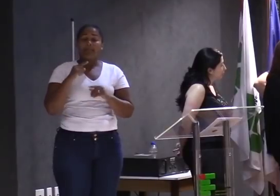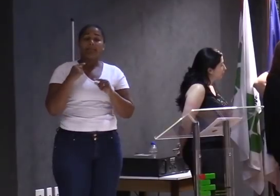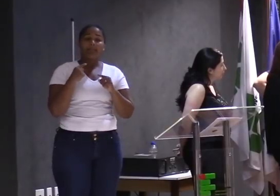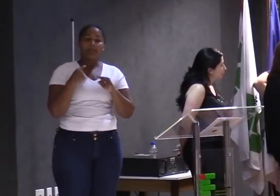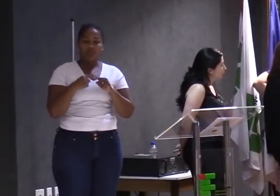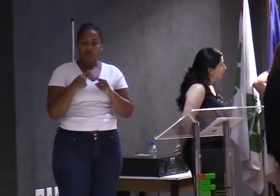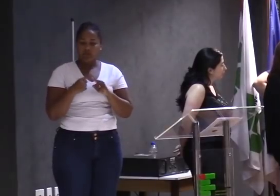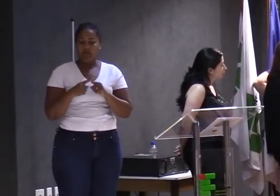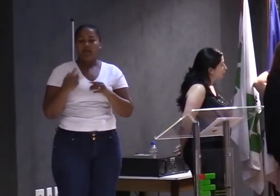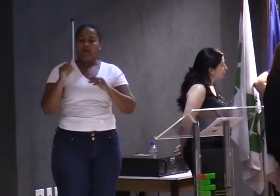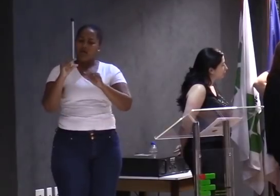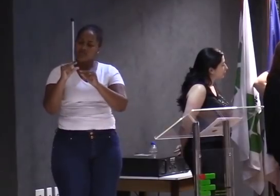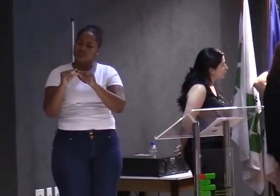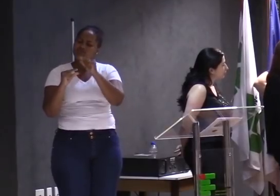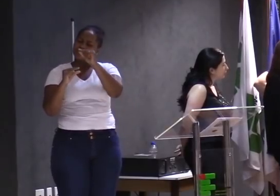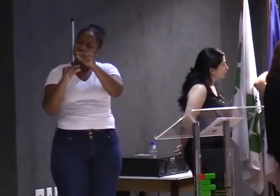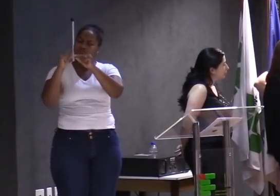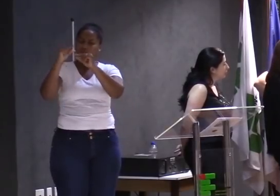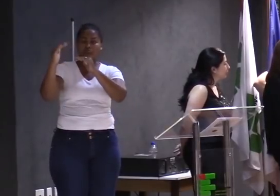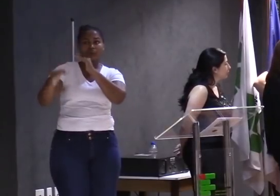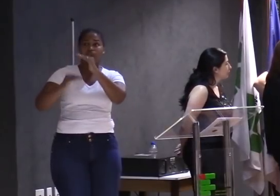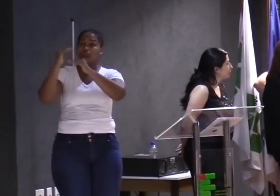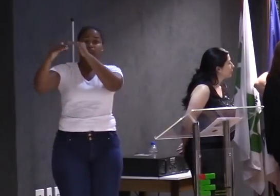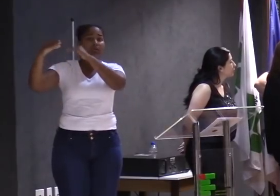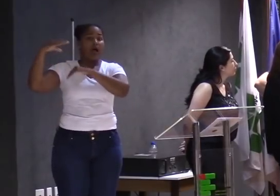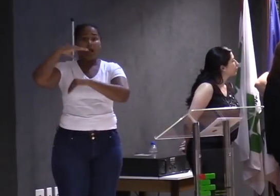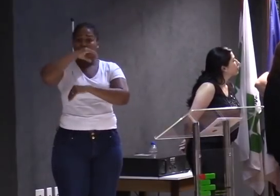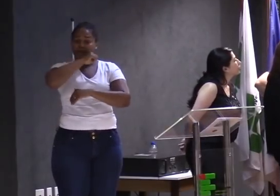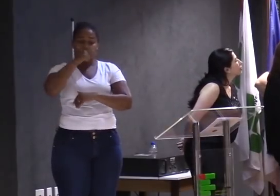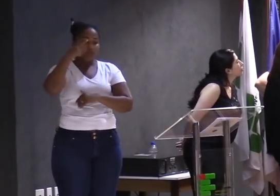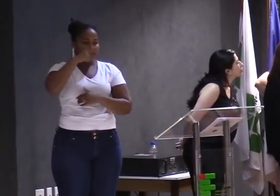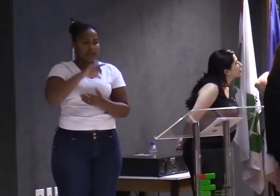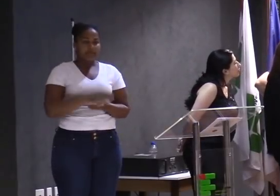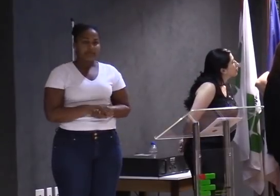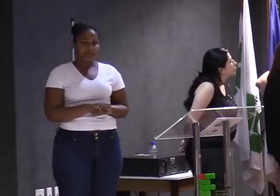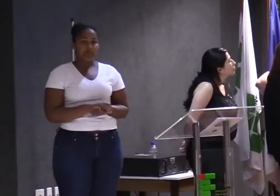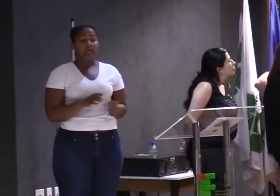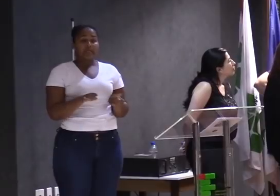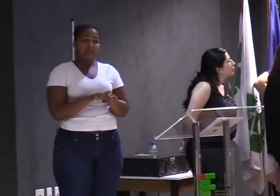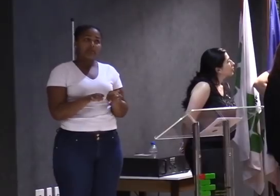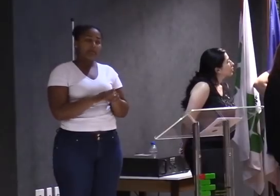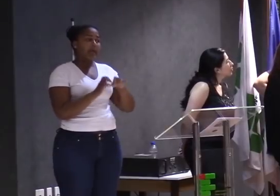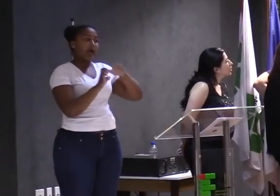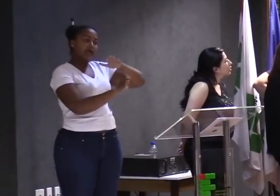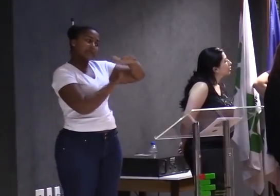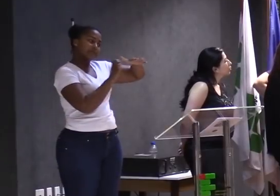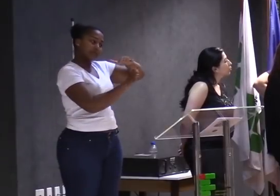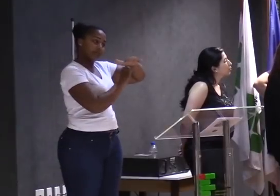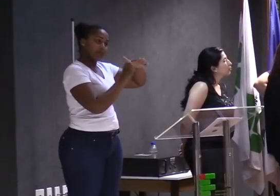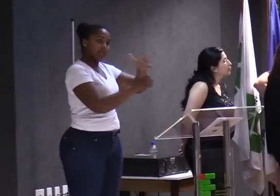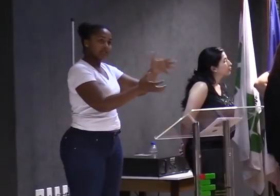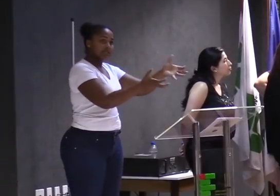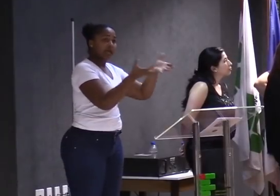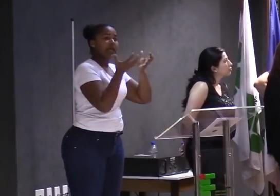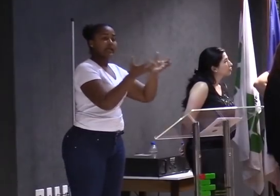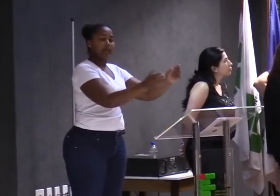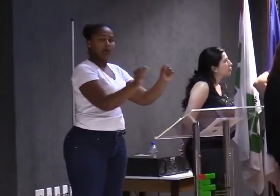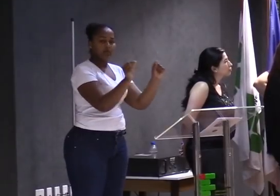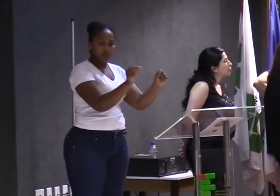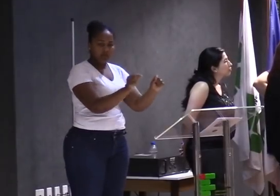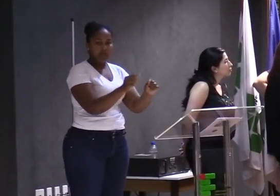questão. O que, que é melhor para as empresas? Alunos que trabalham individualmente ou alunos que trabalham em grupo?